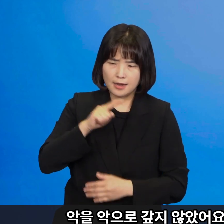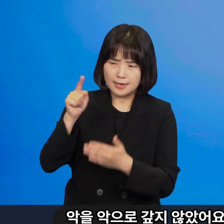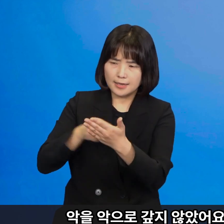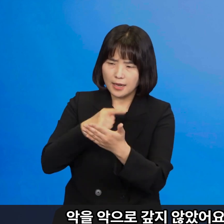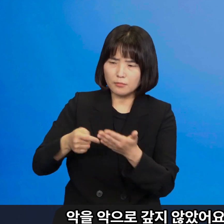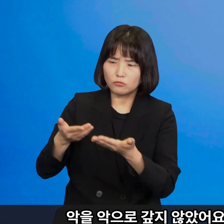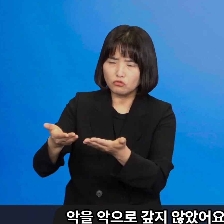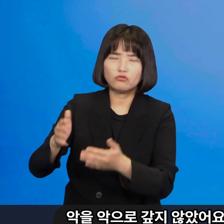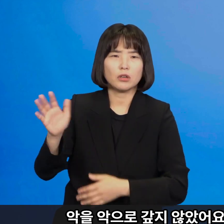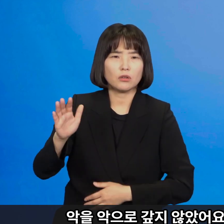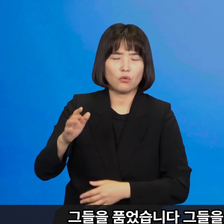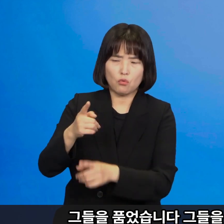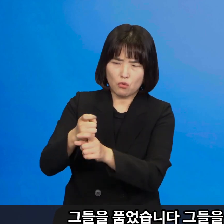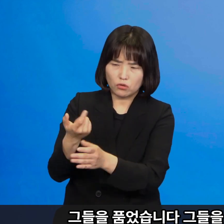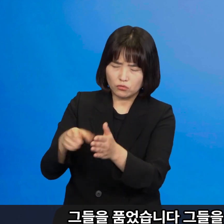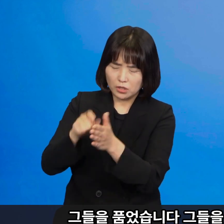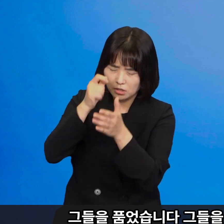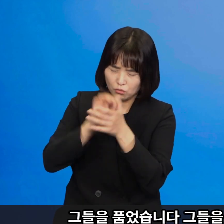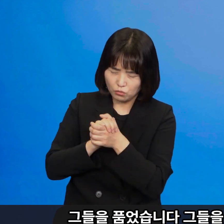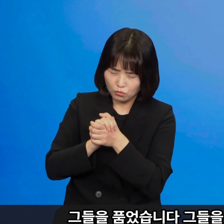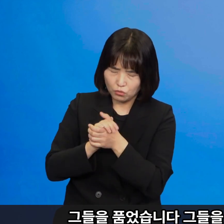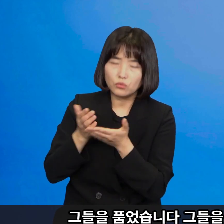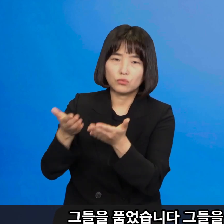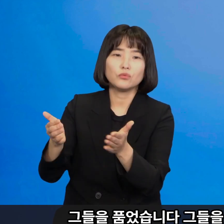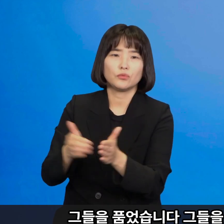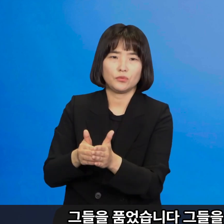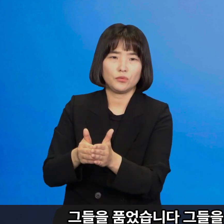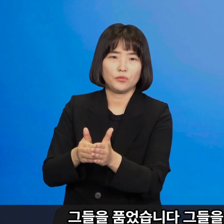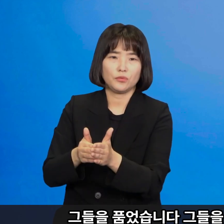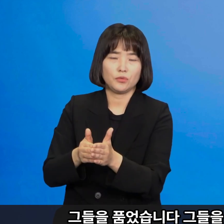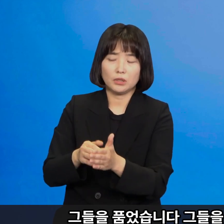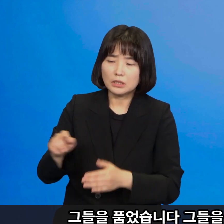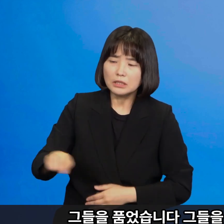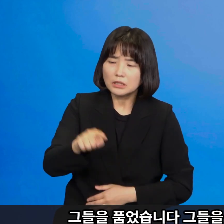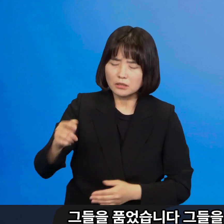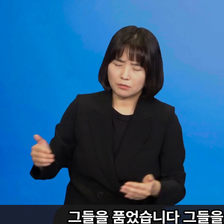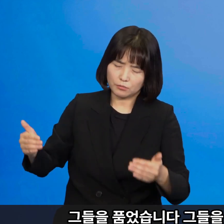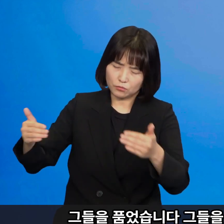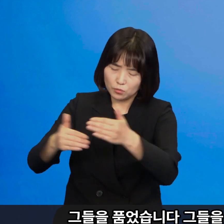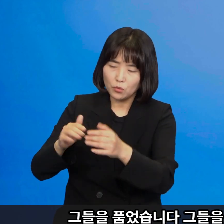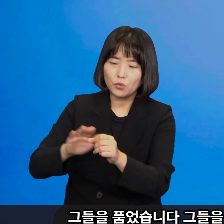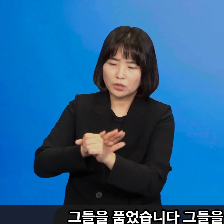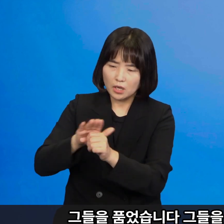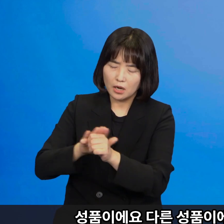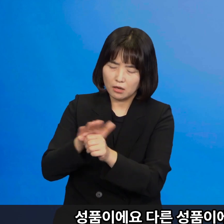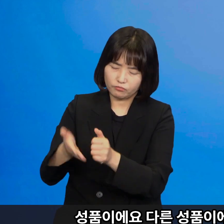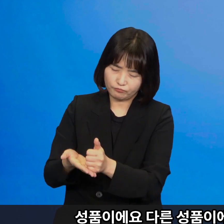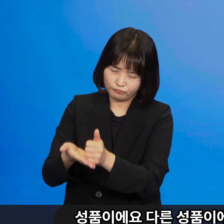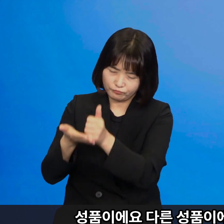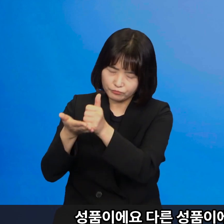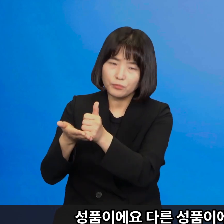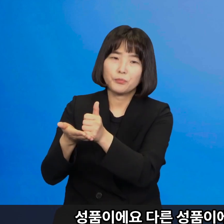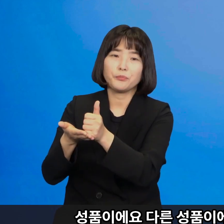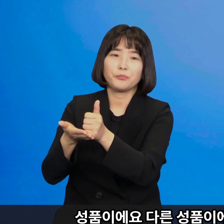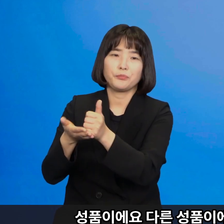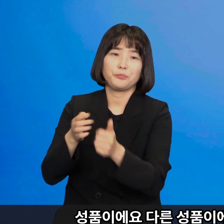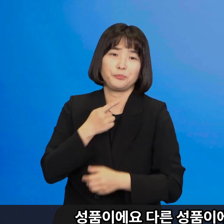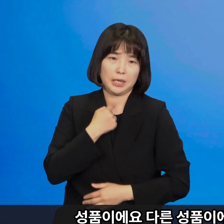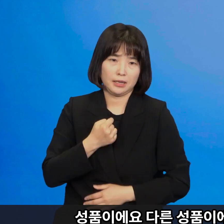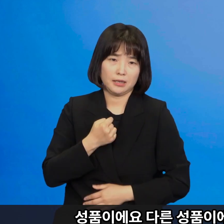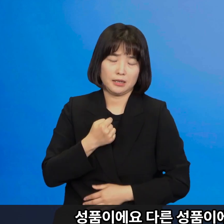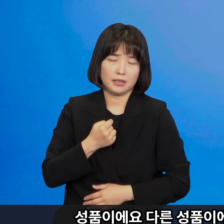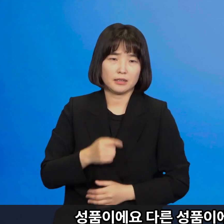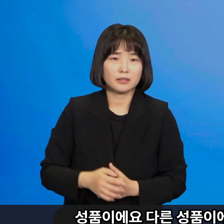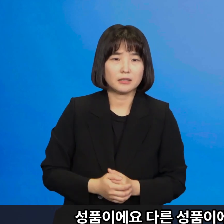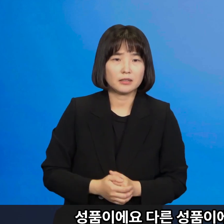위해서 기도했습니다. 그들을 품었습니다. 그들을 사랑하며 대우했다는 거예요. 성품이에요. 다른